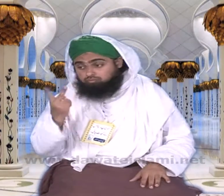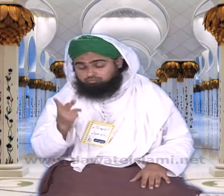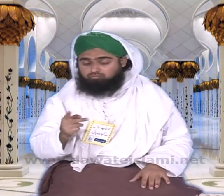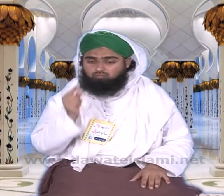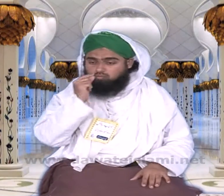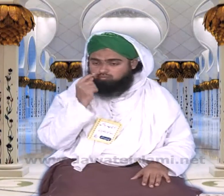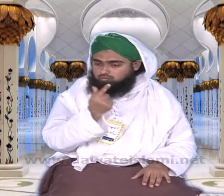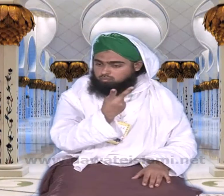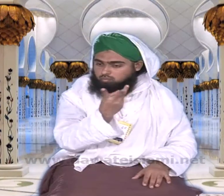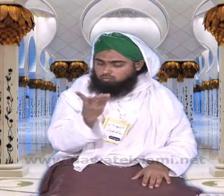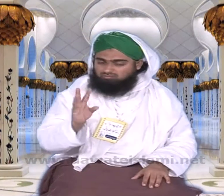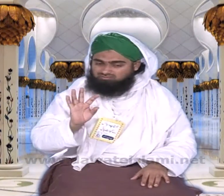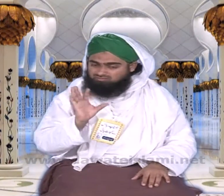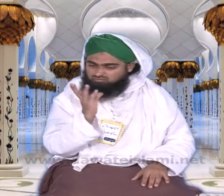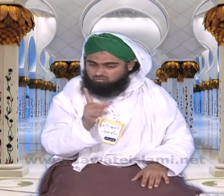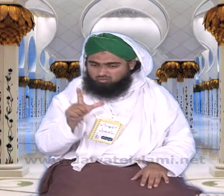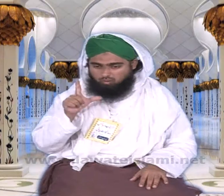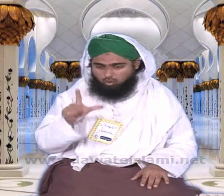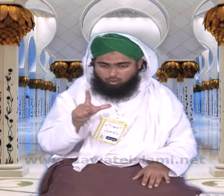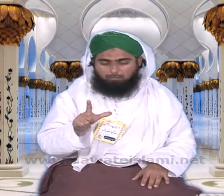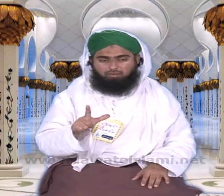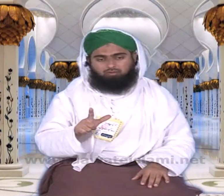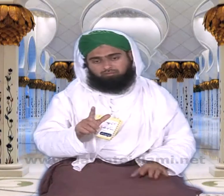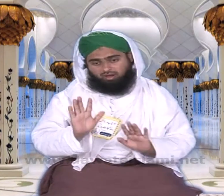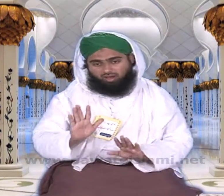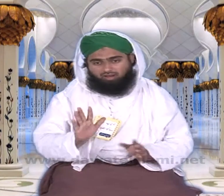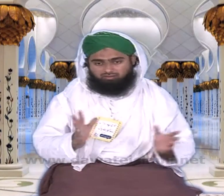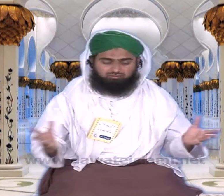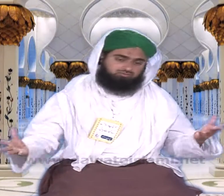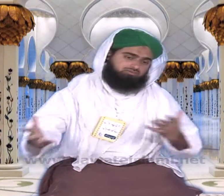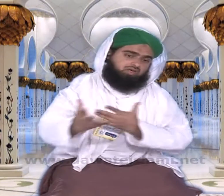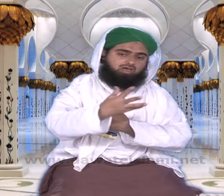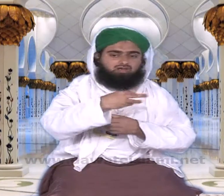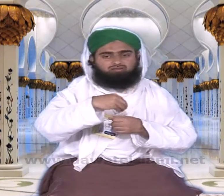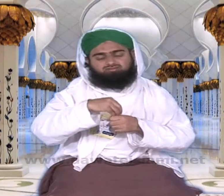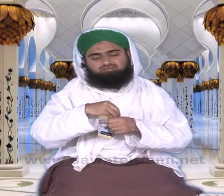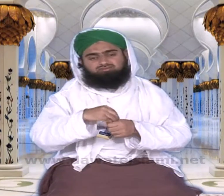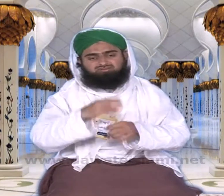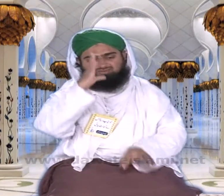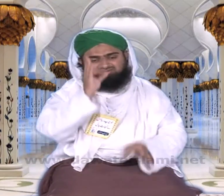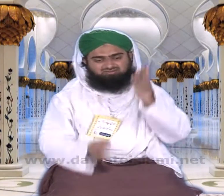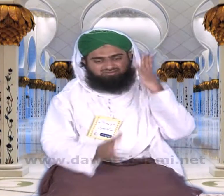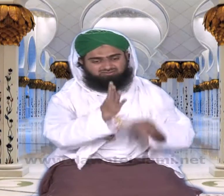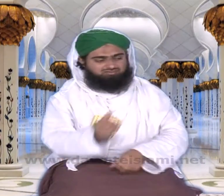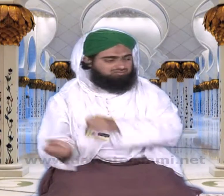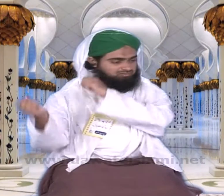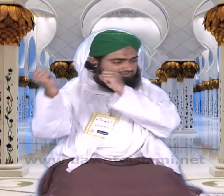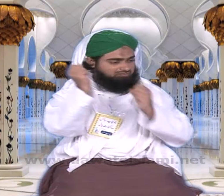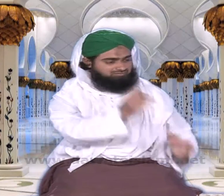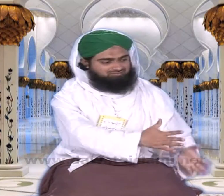جو دنیا دار لوگ ہیں دنیا سے محبت کرنے والے لوگ ہیں روایت ماتا ہے کہ ان کو بھی اس بڑیہ کے ساتھ جہنم میں داخل